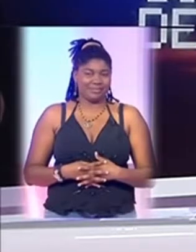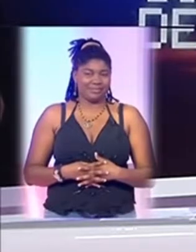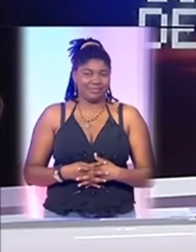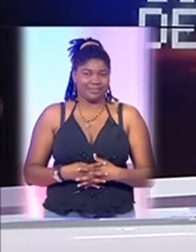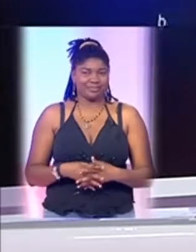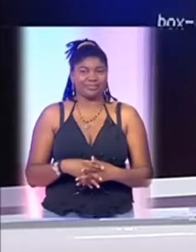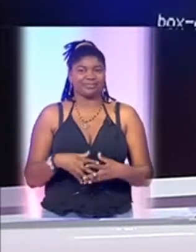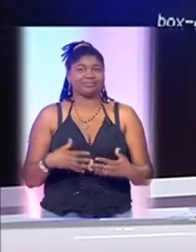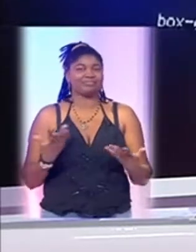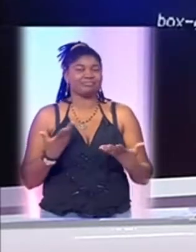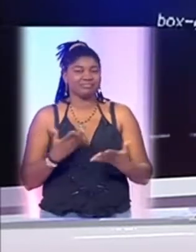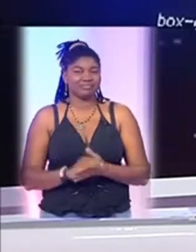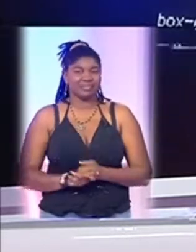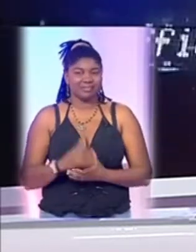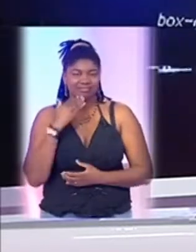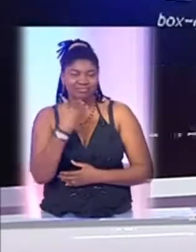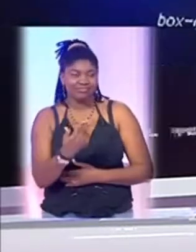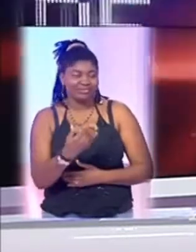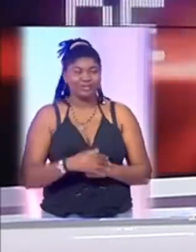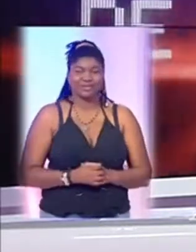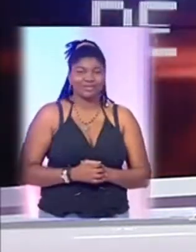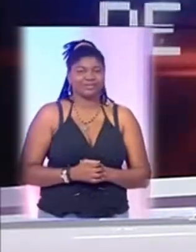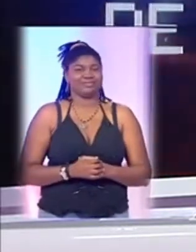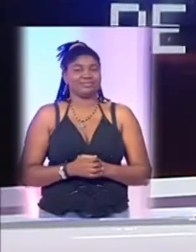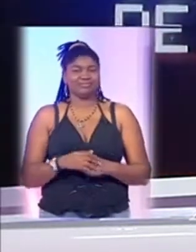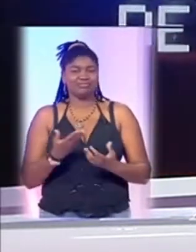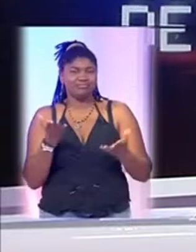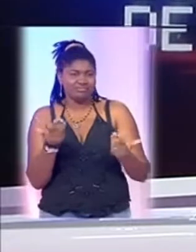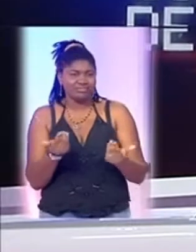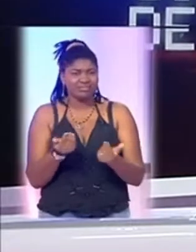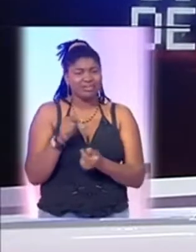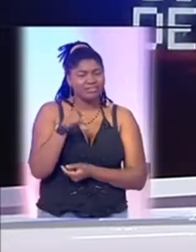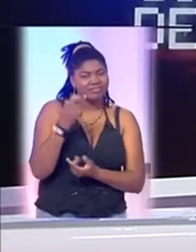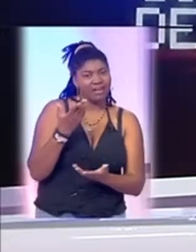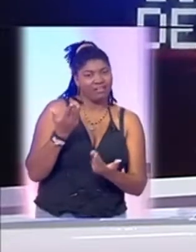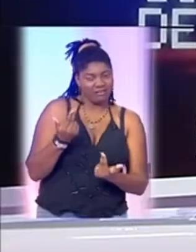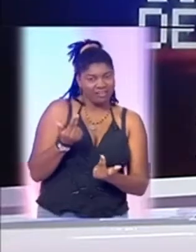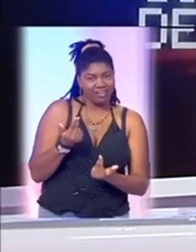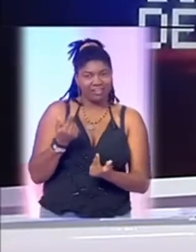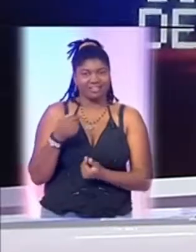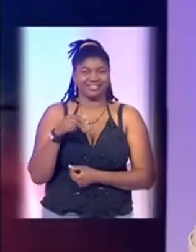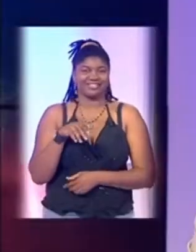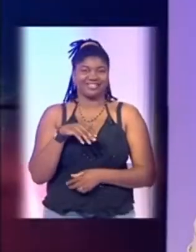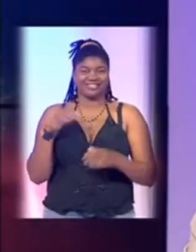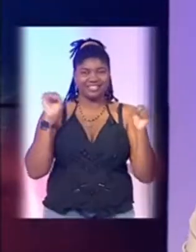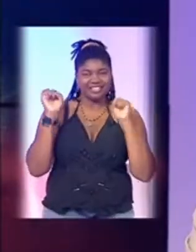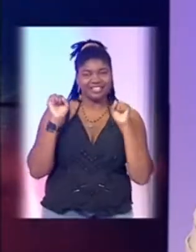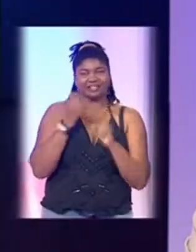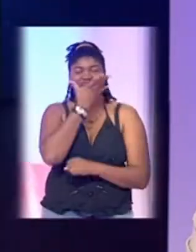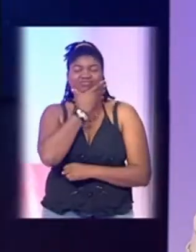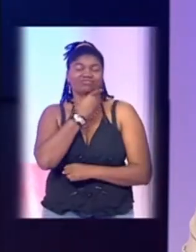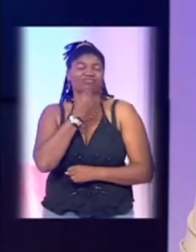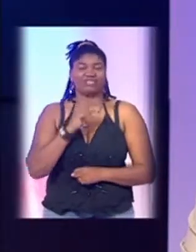Ce qui veut dire bonjour, j'espère que vous allez bien. Je suis Steve, le gentil, agréable et sympathique